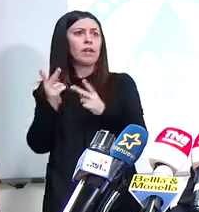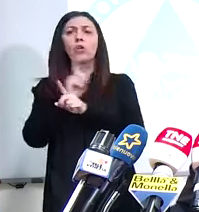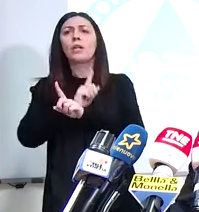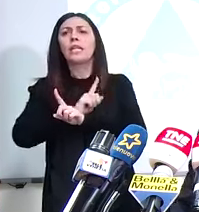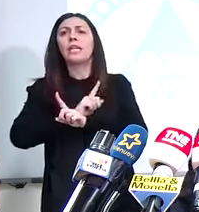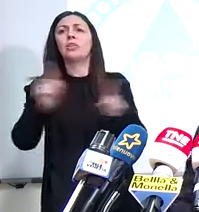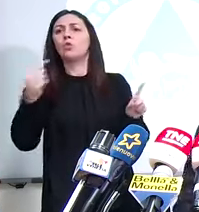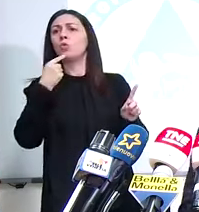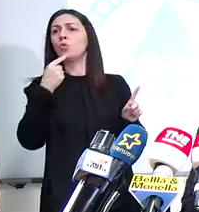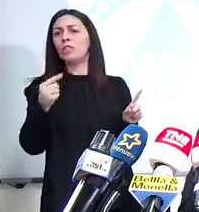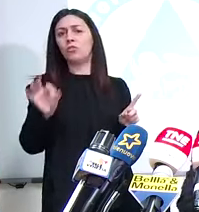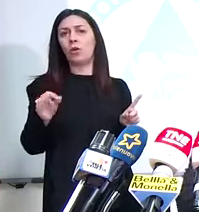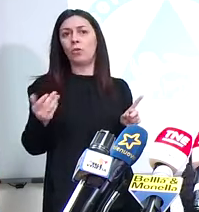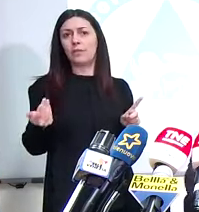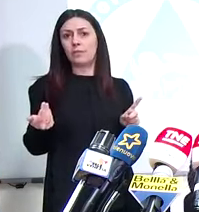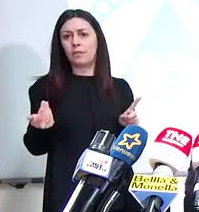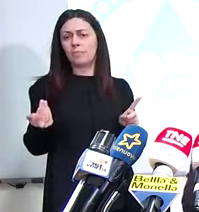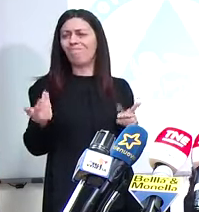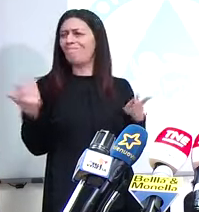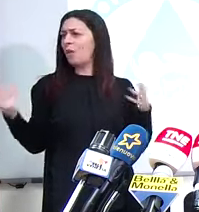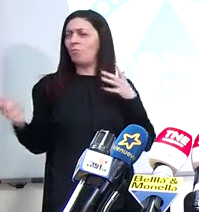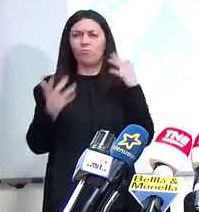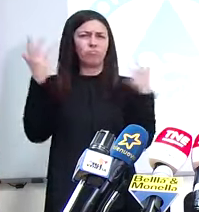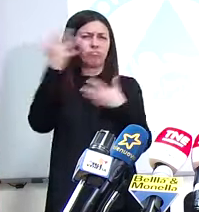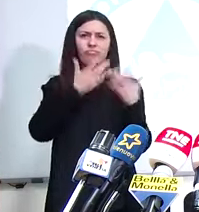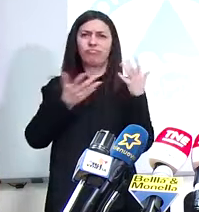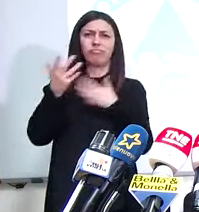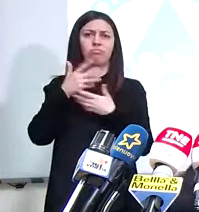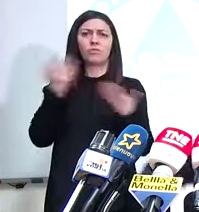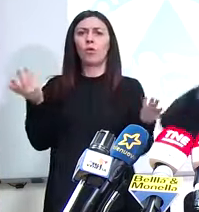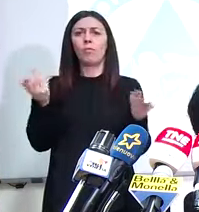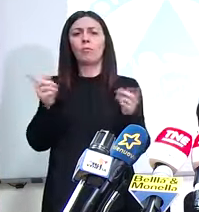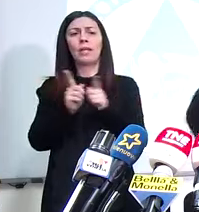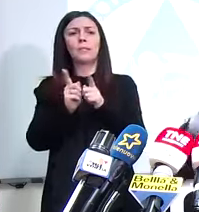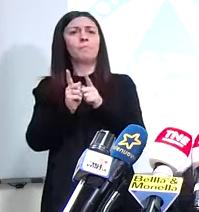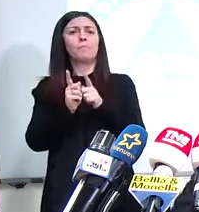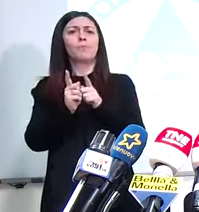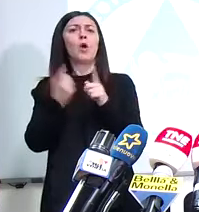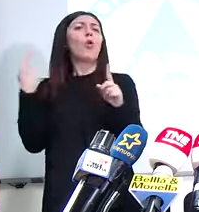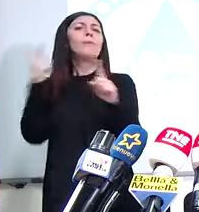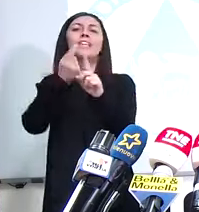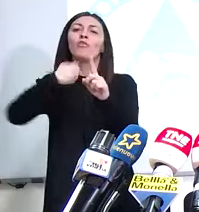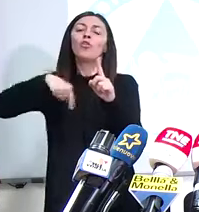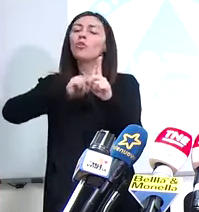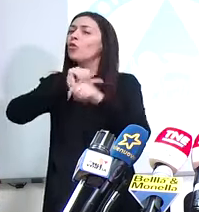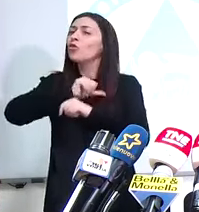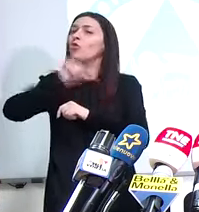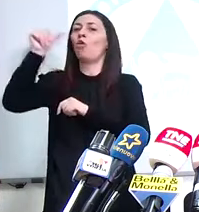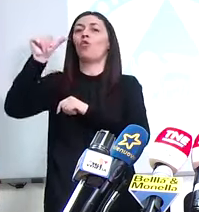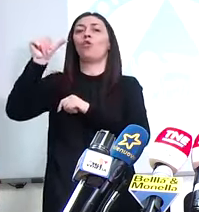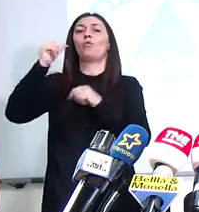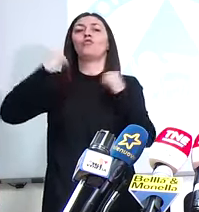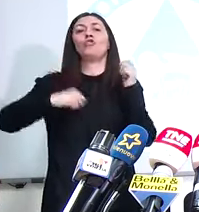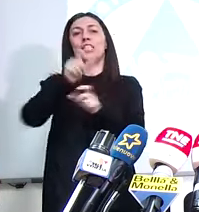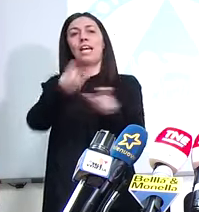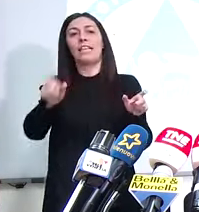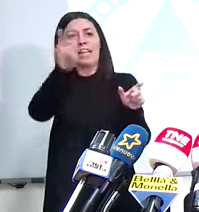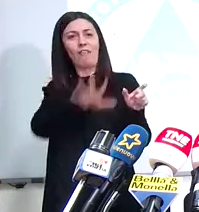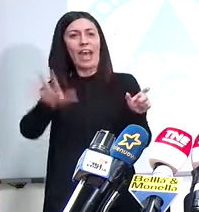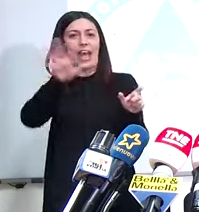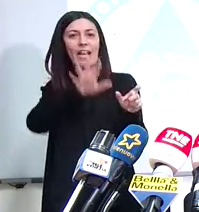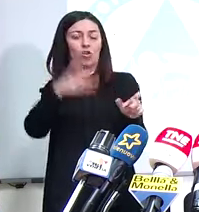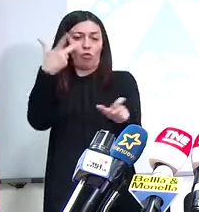quindi noi siamo in mezzo a sto mare in burrasca e abbiamo solo un obiettivo vaccinare i veneti e quindi perché ieri mi